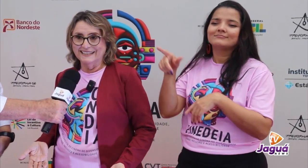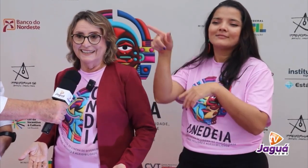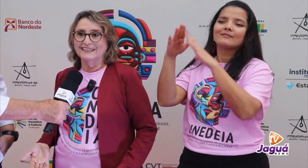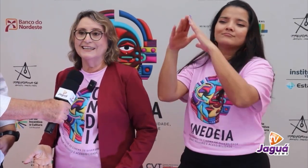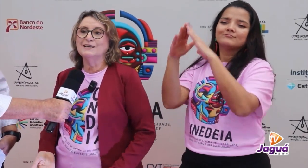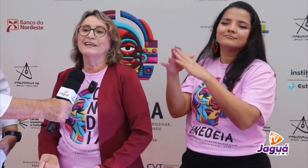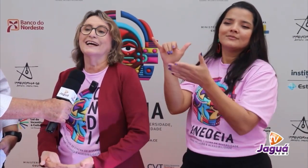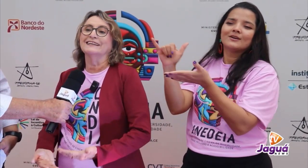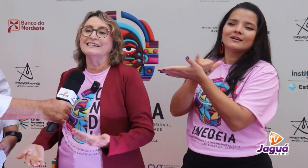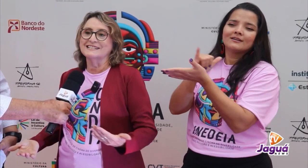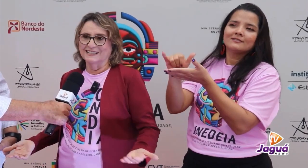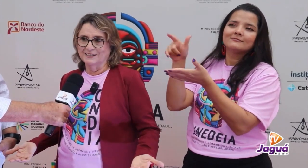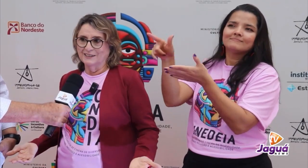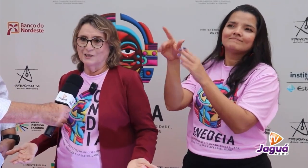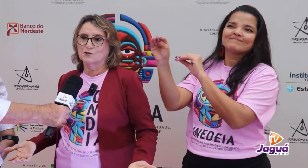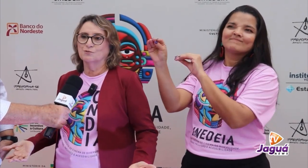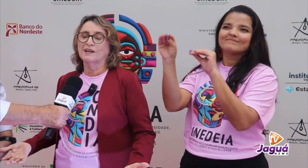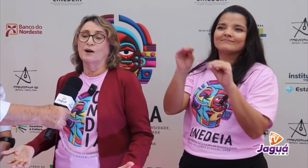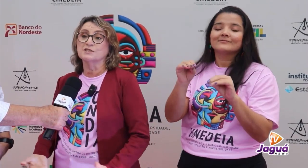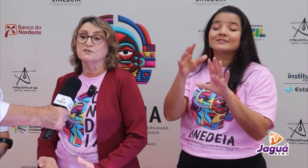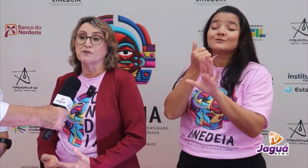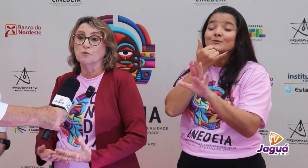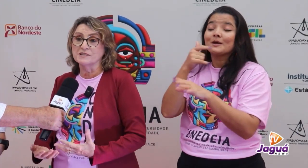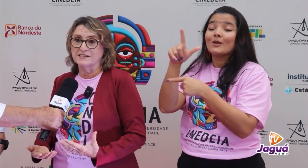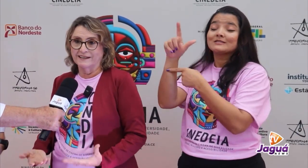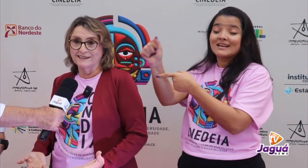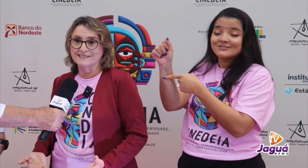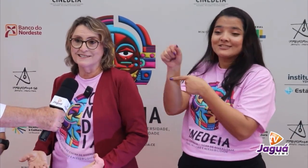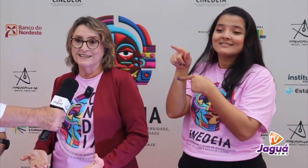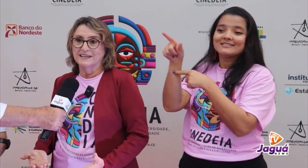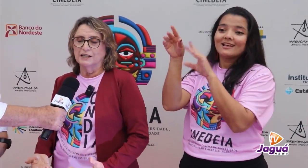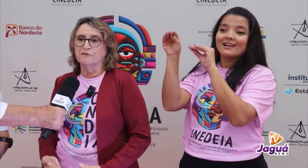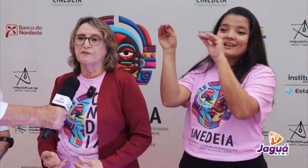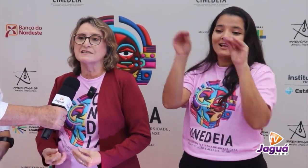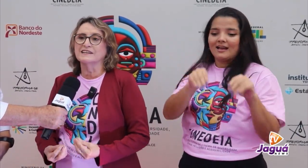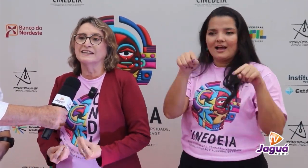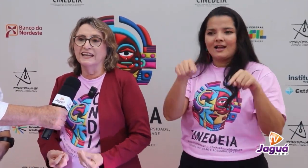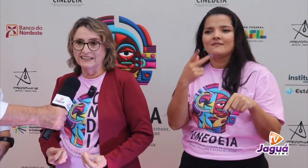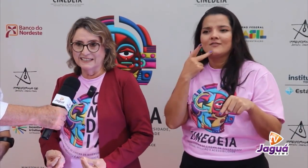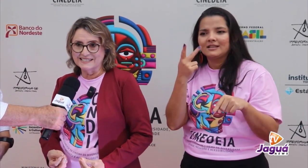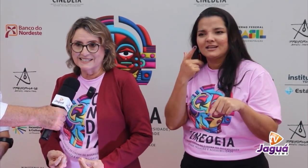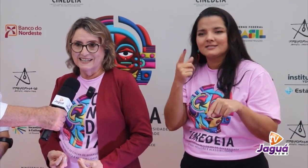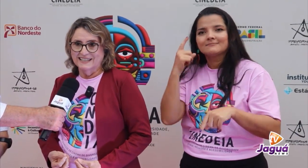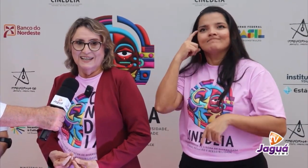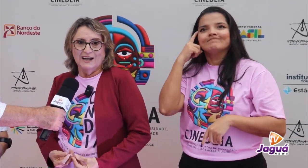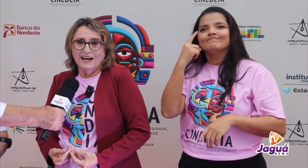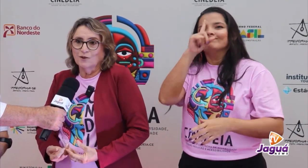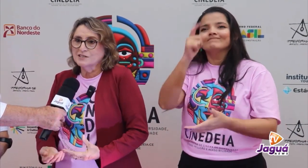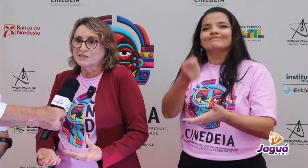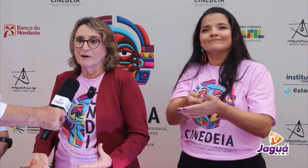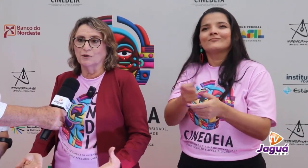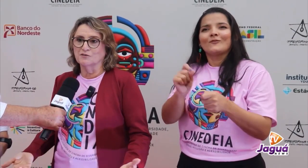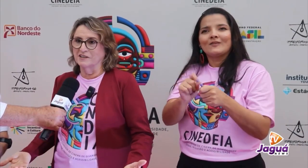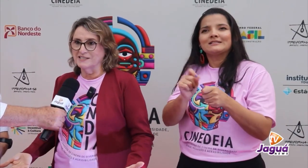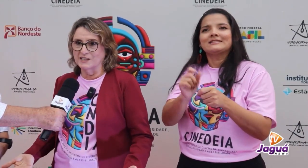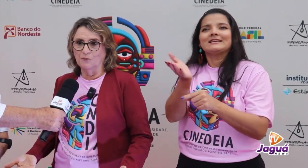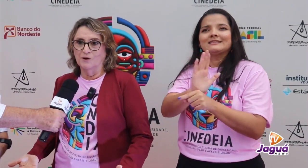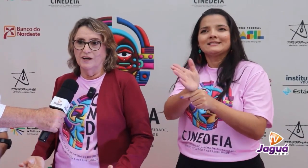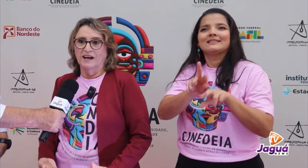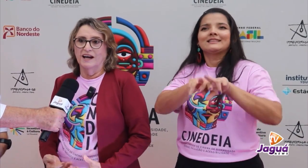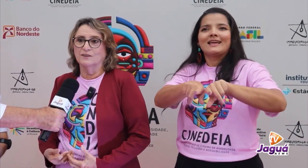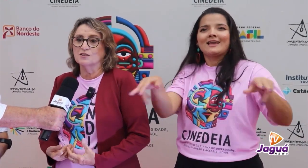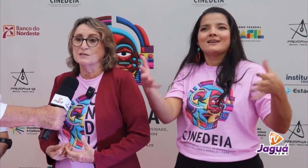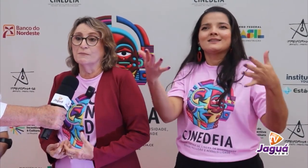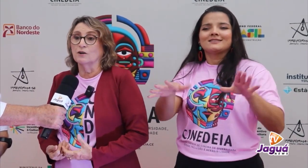Fortaleza e idealiza juntar os filmes cearenses e fazer deles a nossa maior